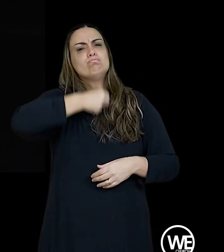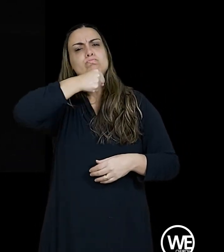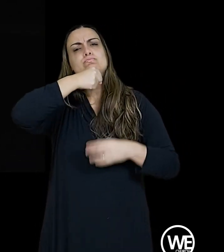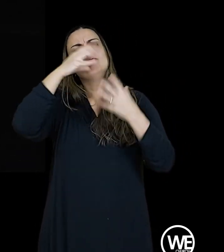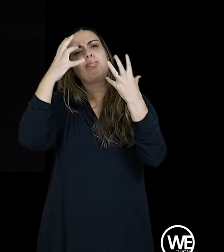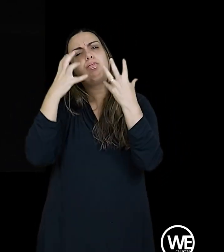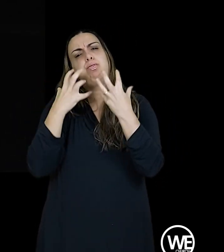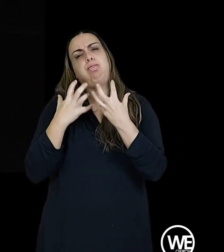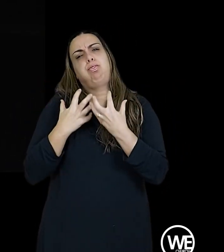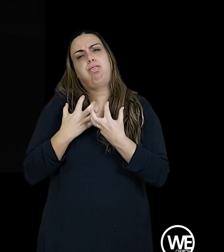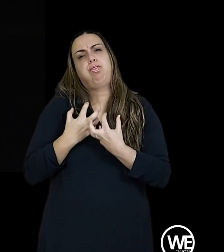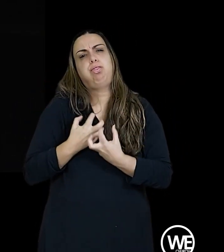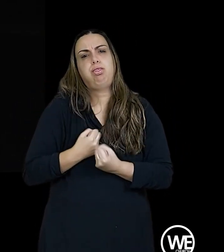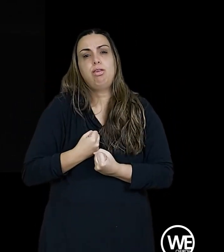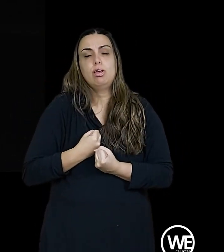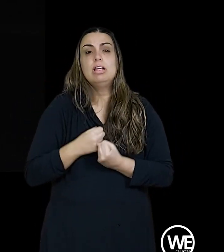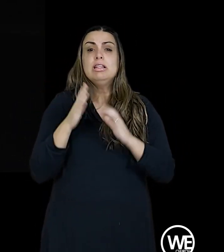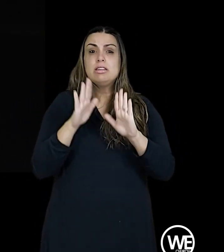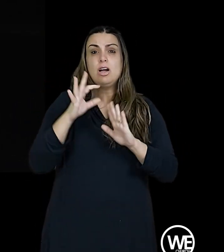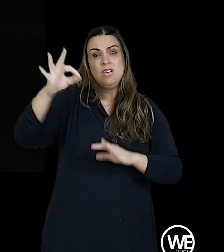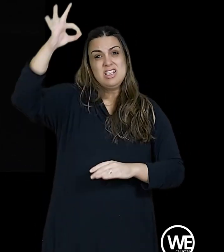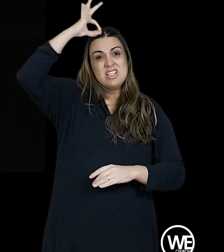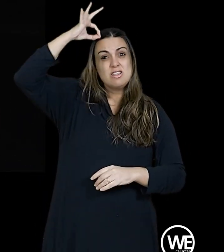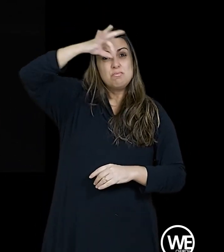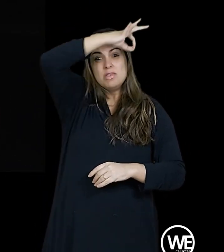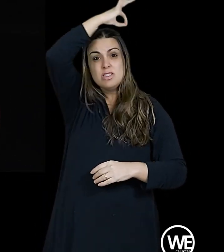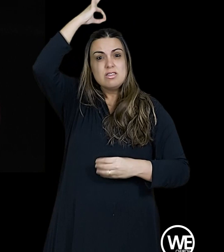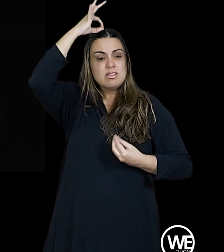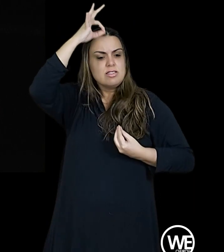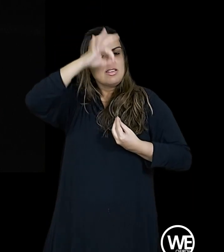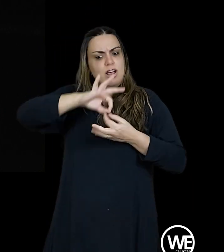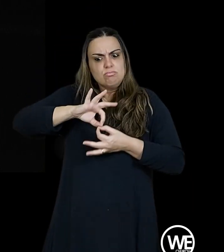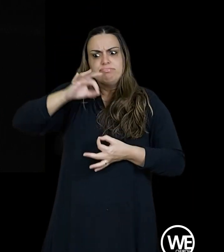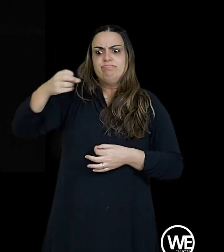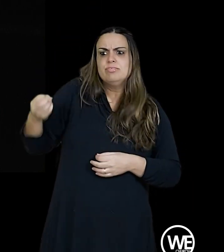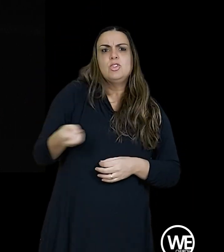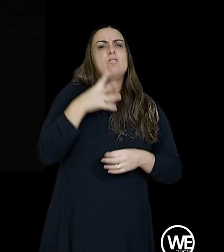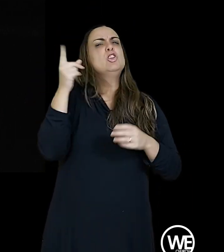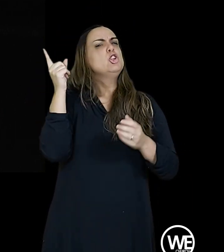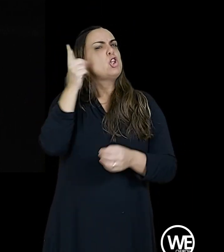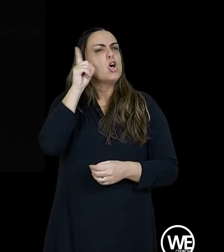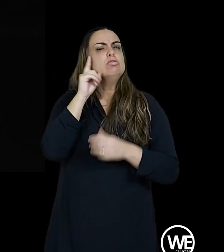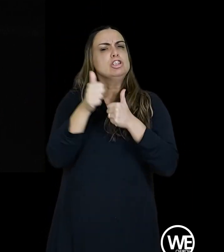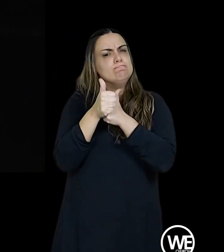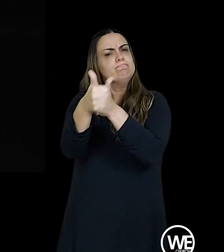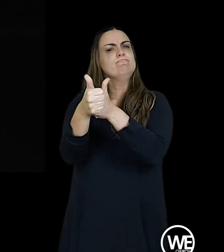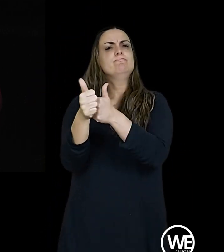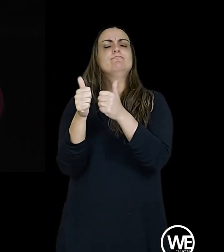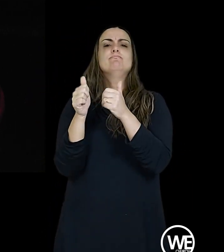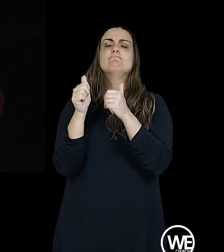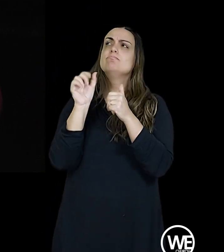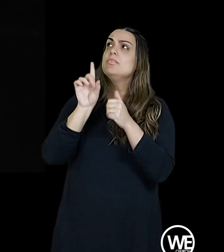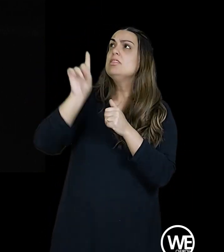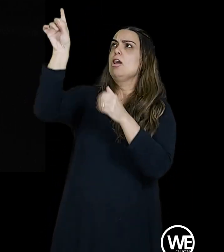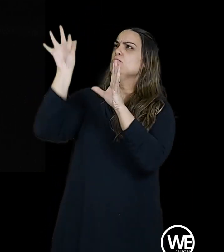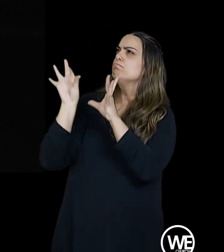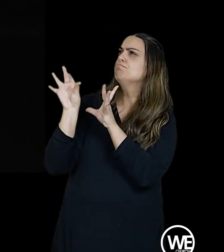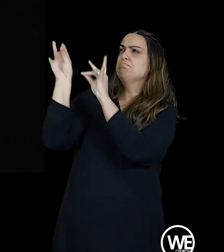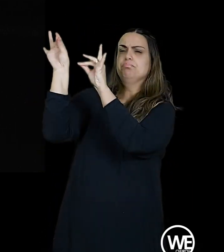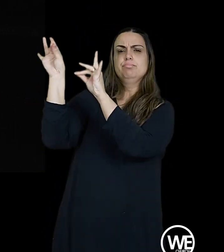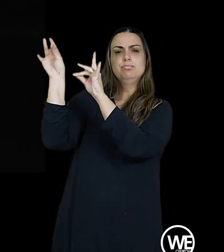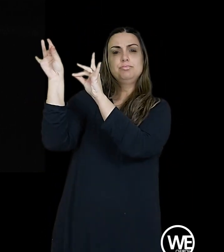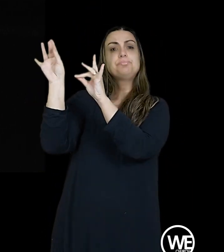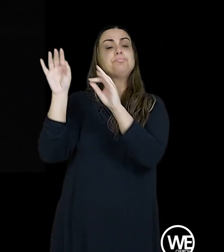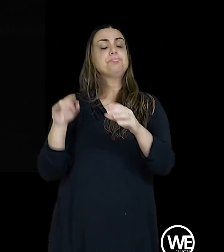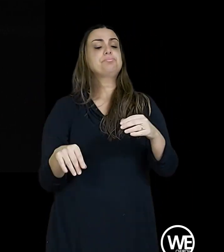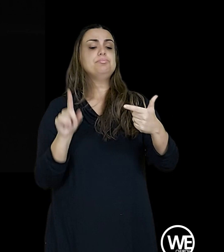espírito significa, assim, andar com Deus todos os dias. E aí vem o segundo conselho que Paulo nos fala, nos ajudando a